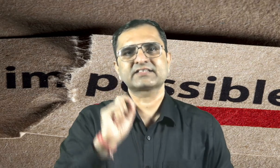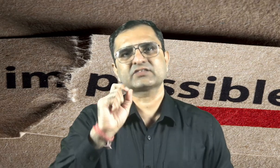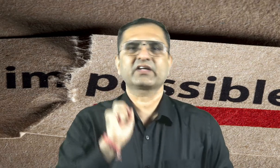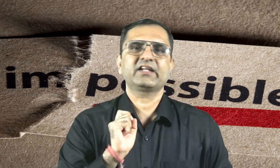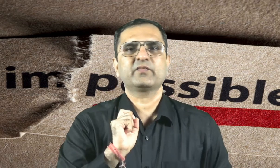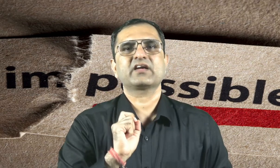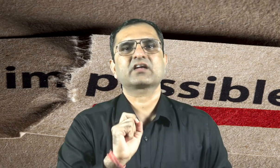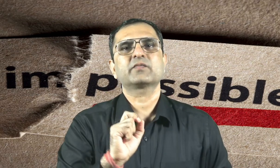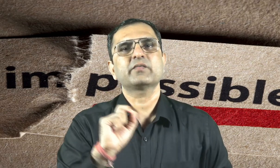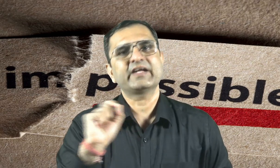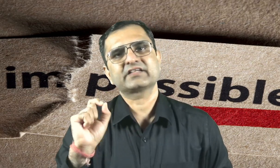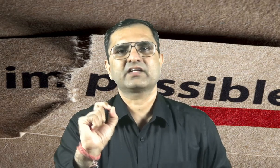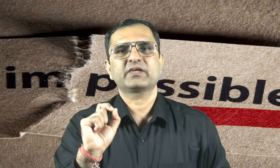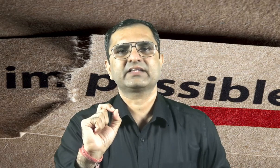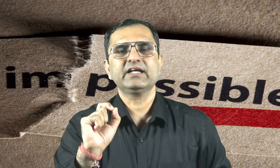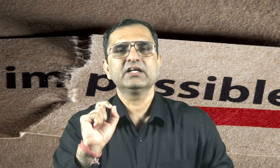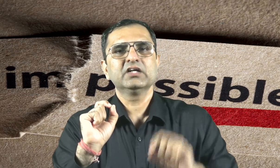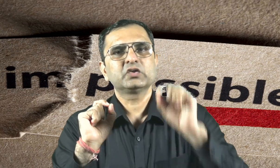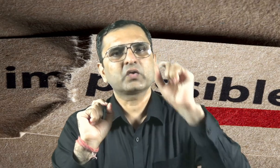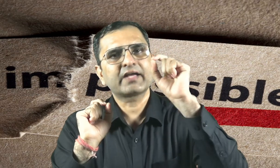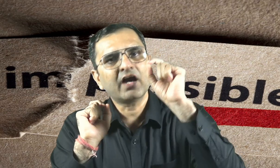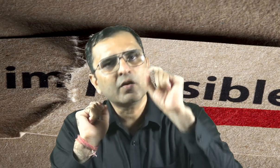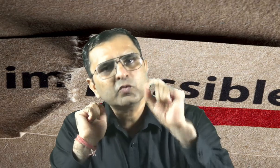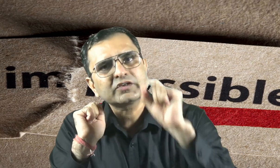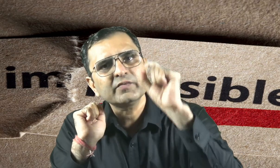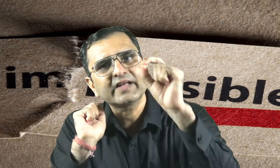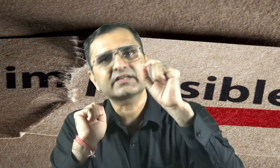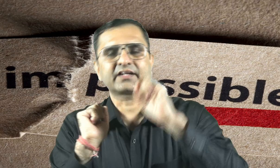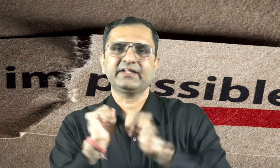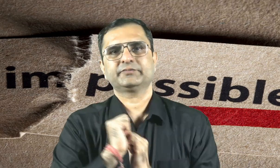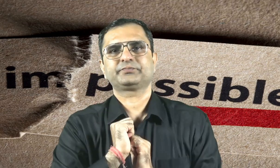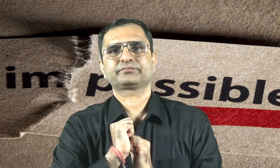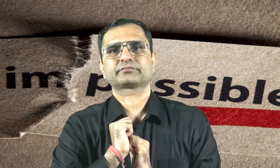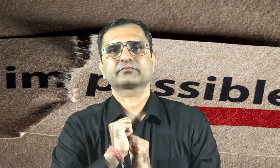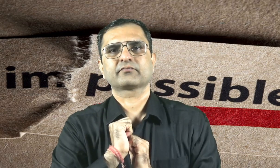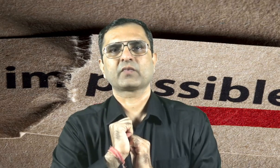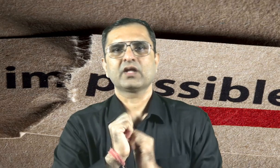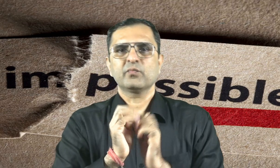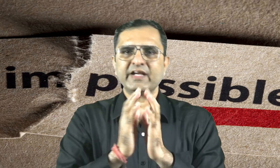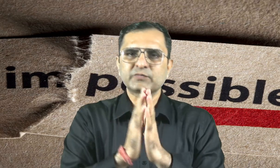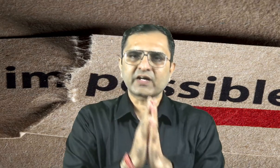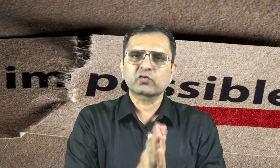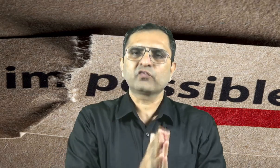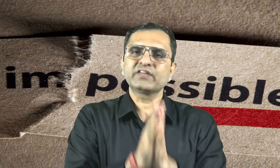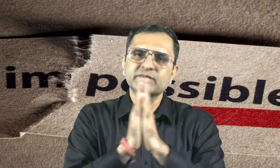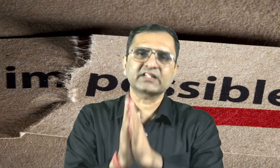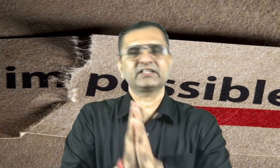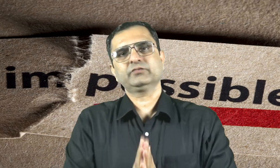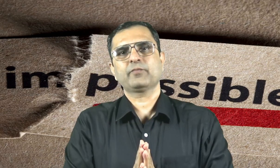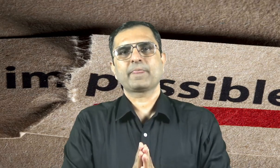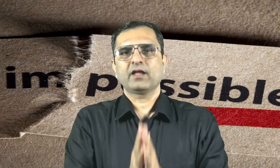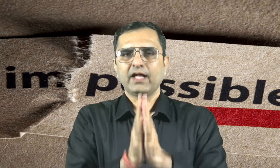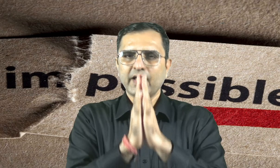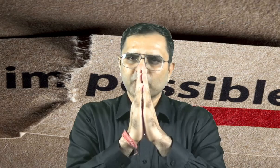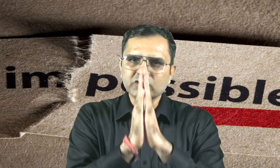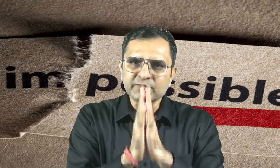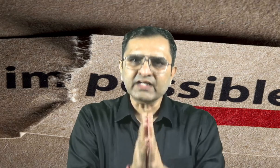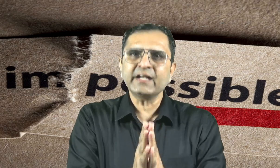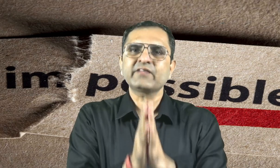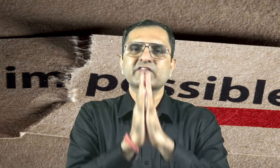होने के लिए हमें क्या करना पड़ता है मेहनत करनी पड़ती है तो क्या हम उतनी मेहनत कर रहे हैं मैं इस बात को फिर से बता देता हूं एप्रोक्सीमेटली 85